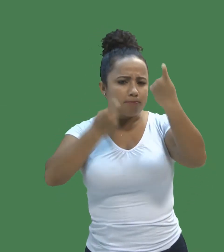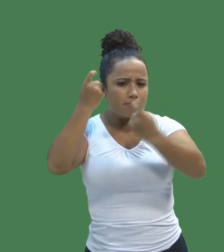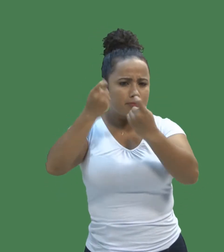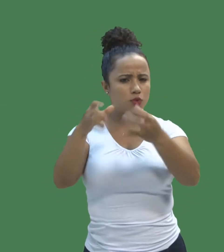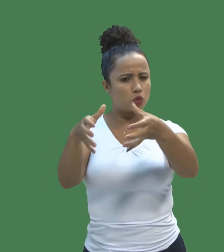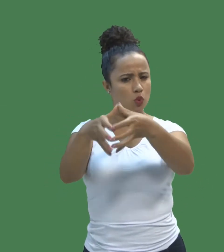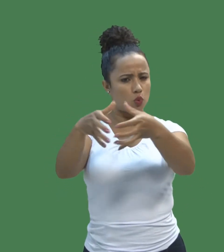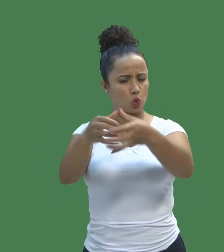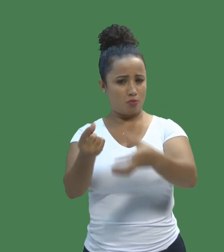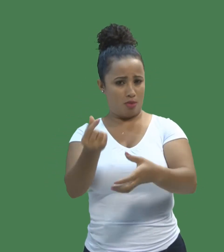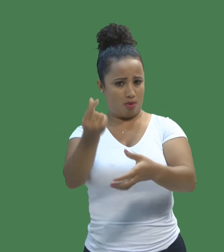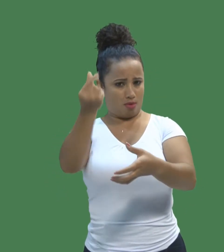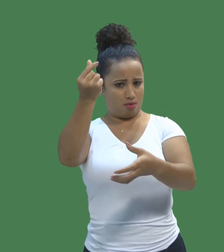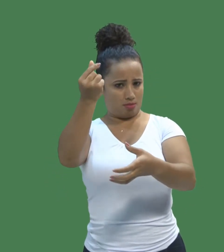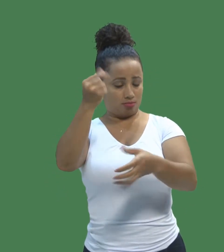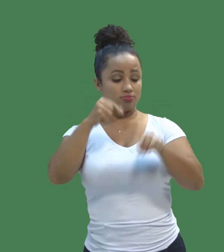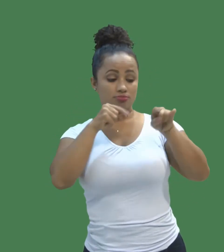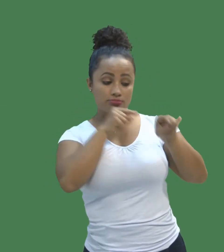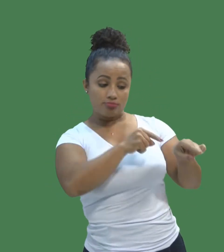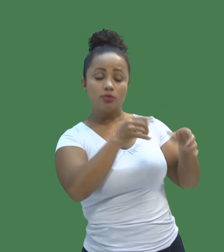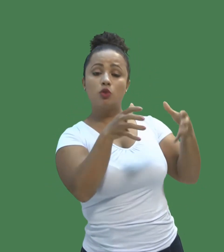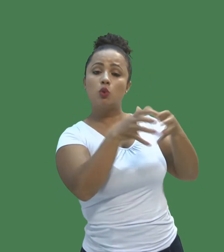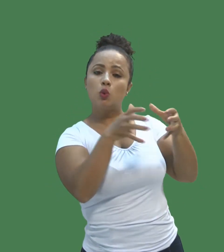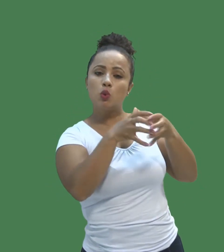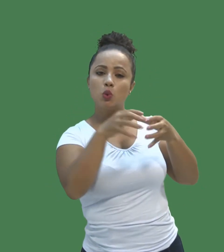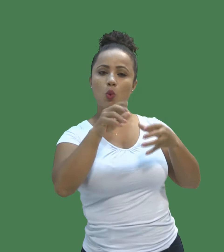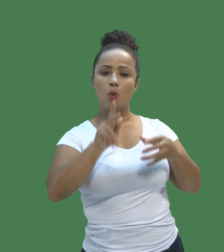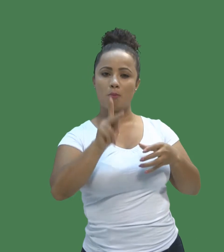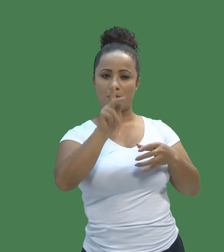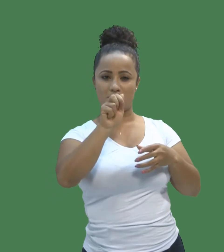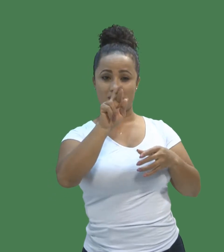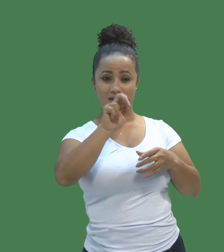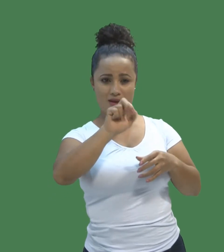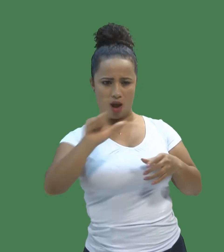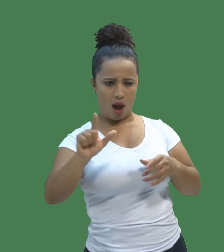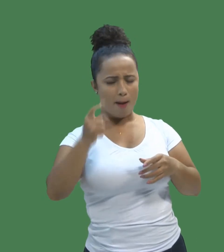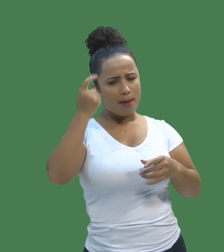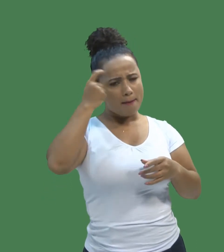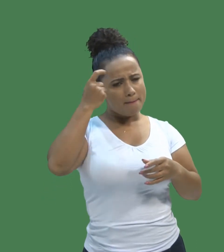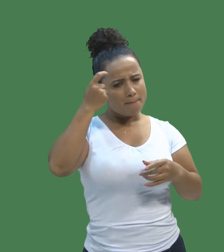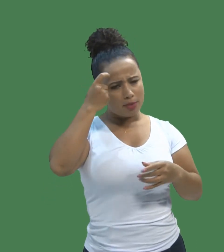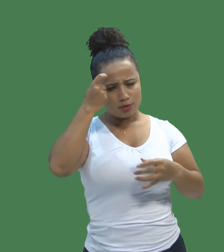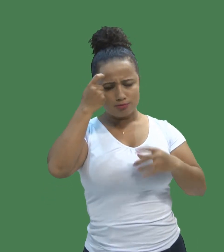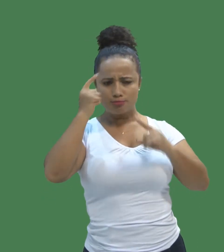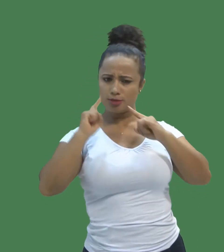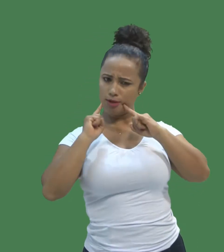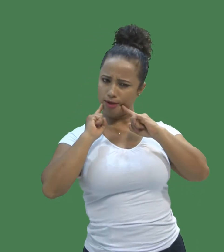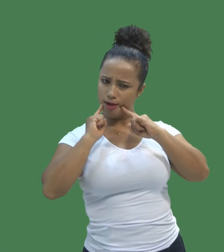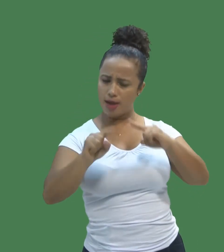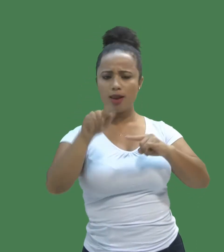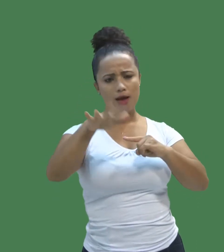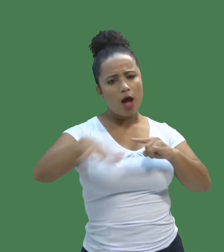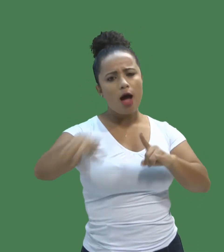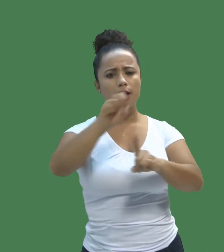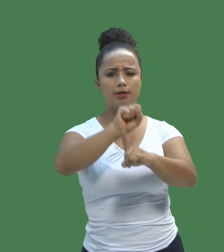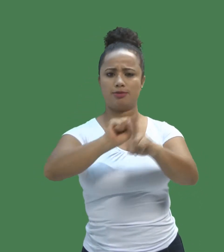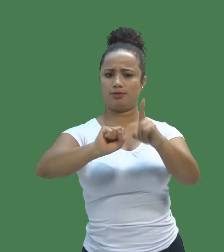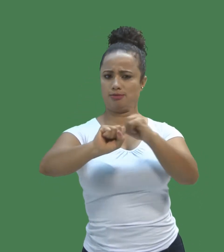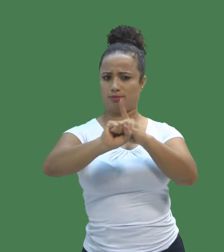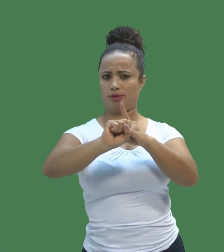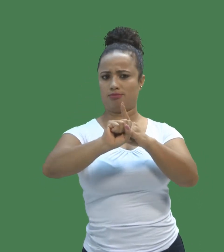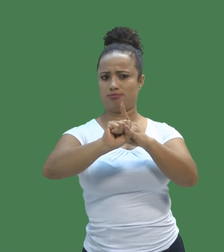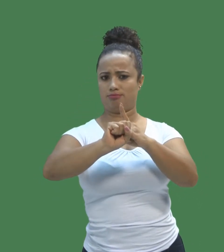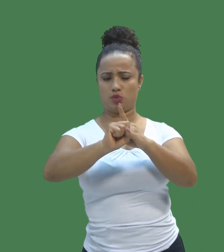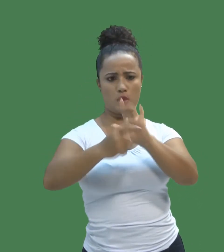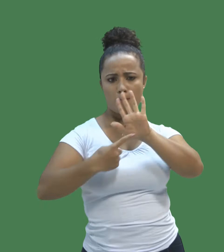ordem capitalista, o marxismo procurou realizar uma crítica a este tipo de